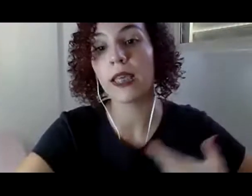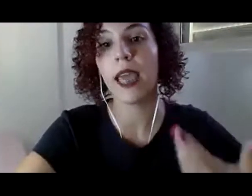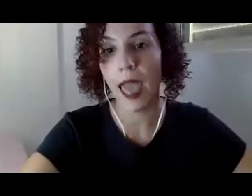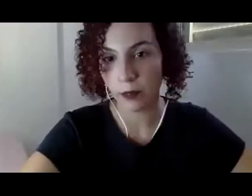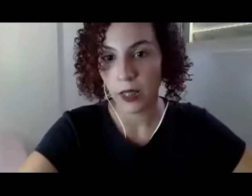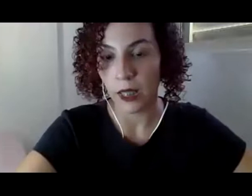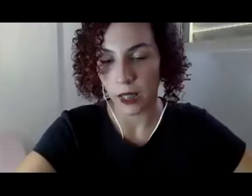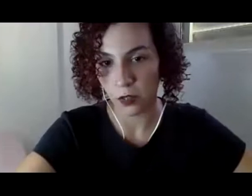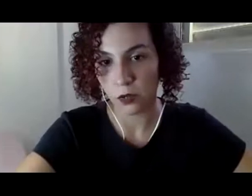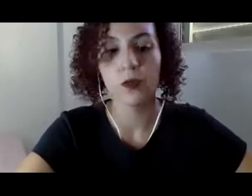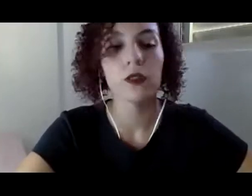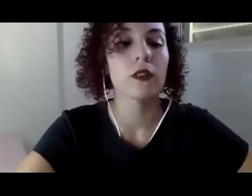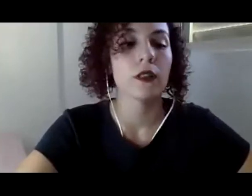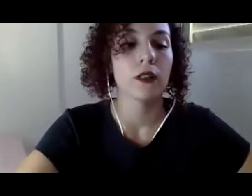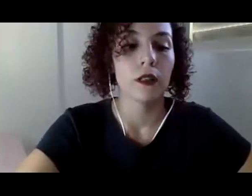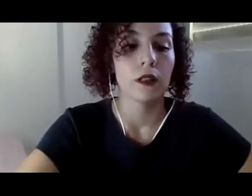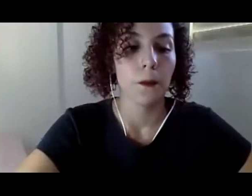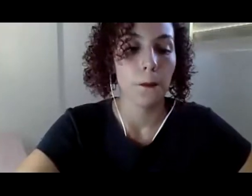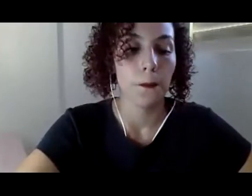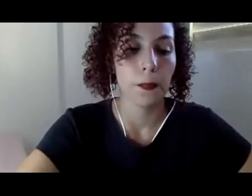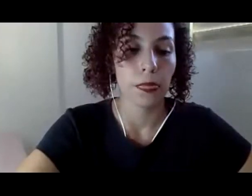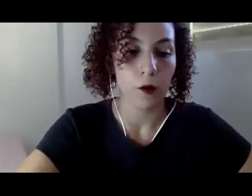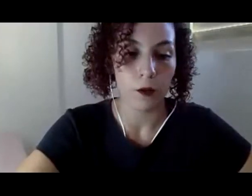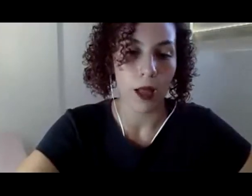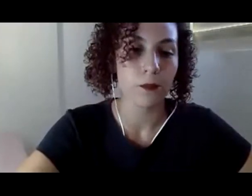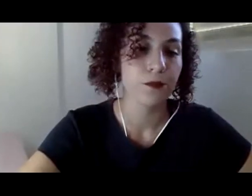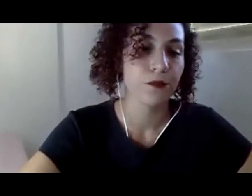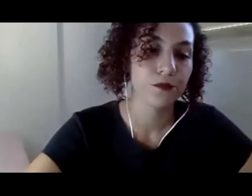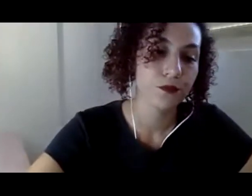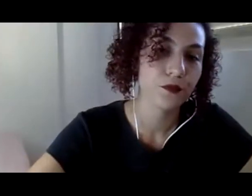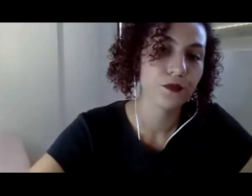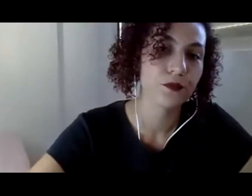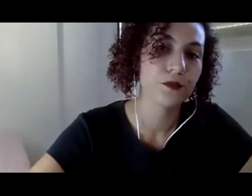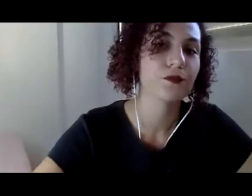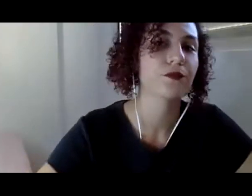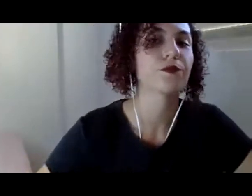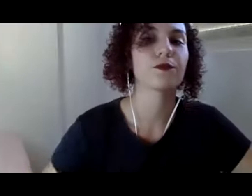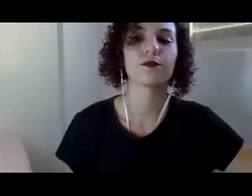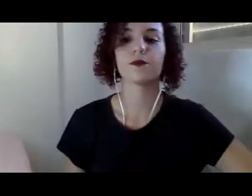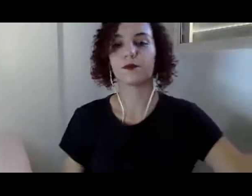o que é isso. Então, vamos lá.